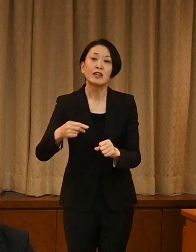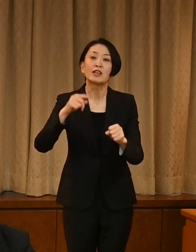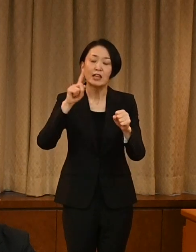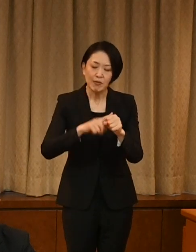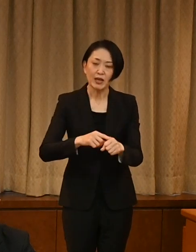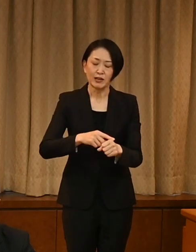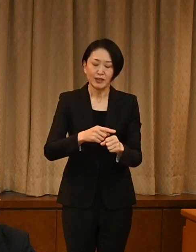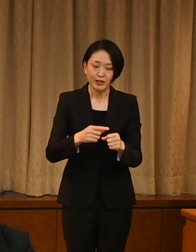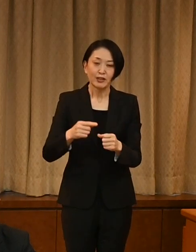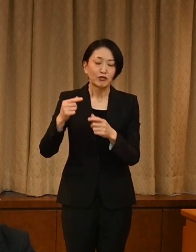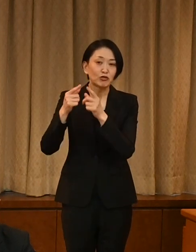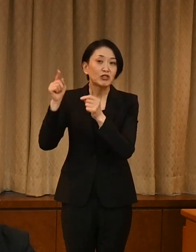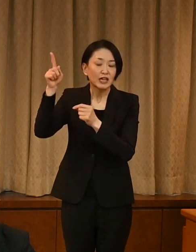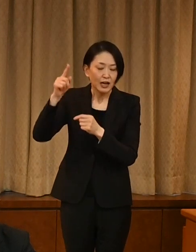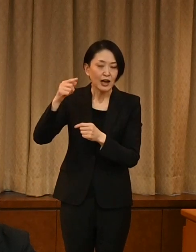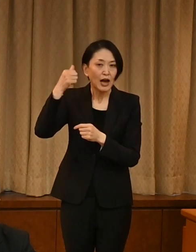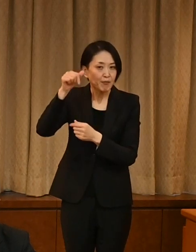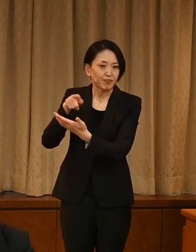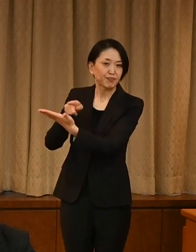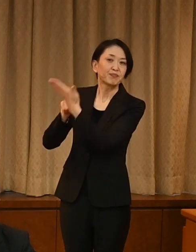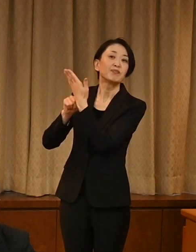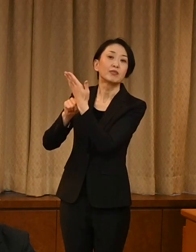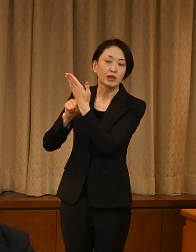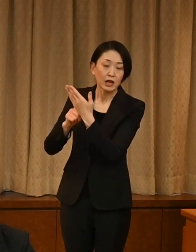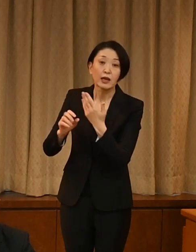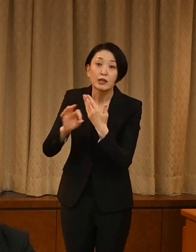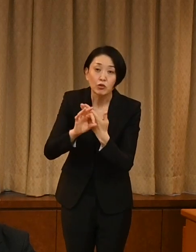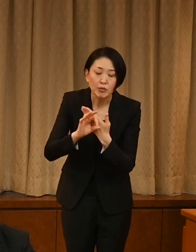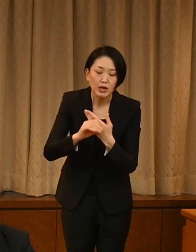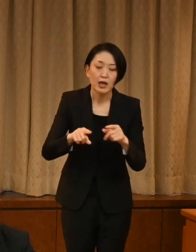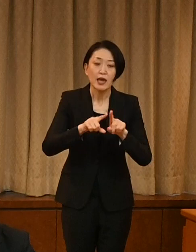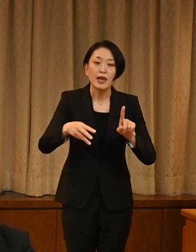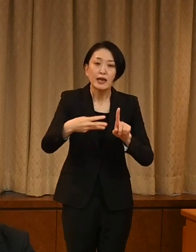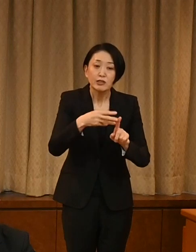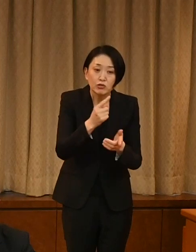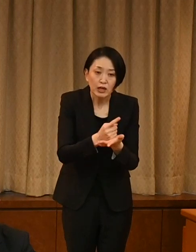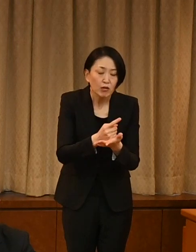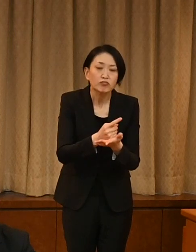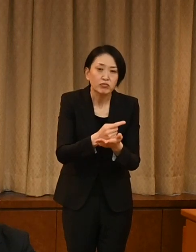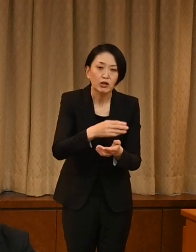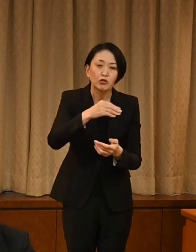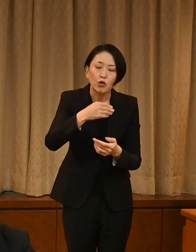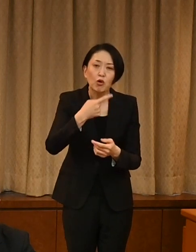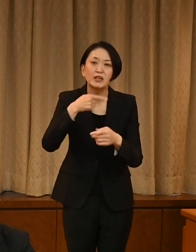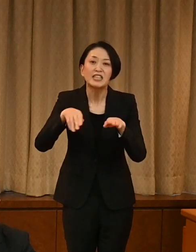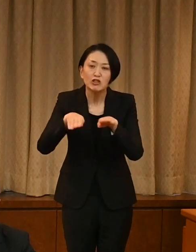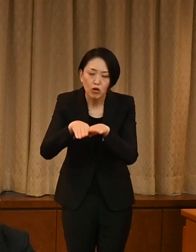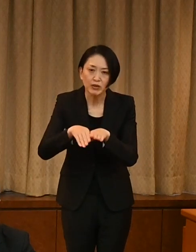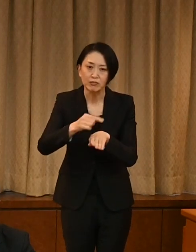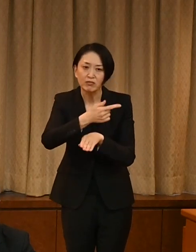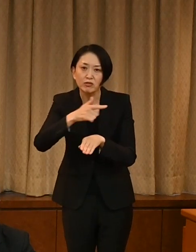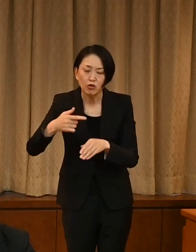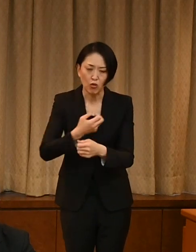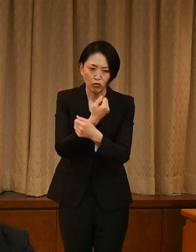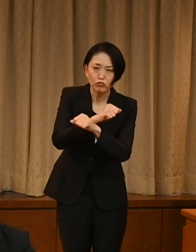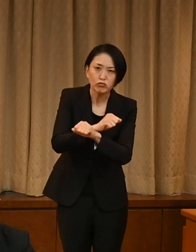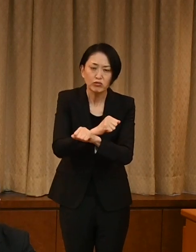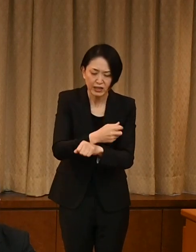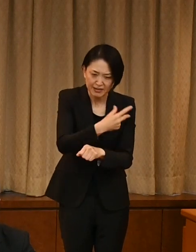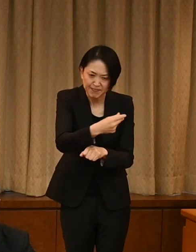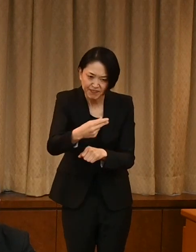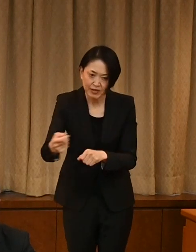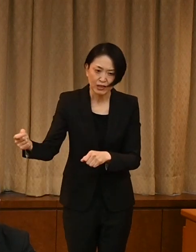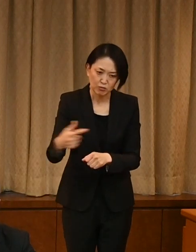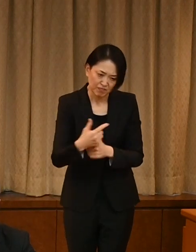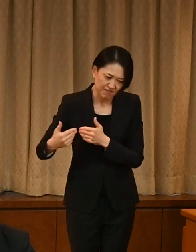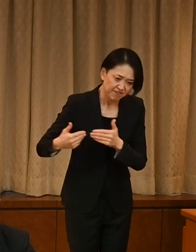されると、ともに時間外休日の接種費用上乗せなどの措置も講じられているところであります。そのため